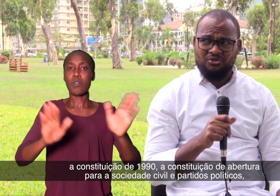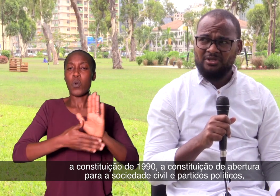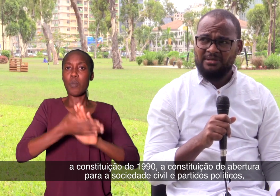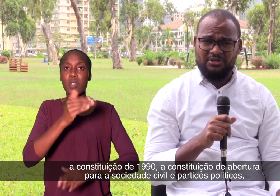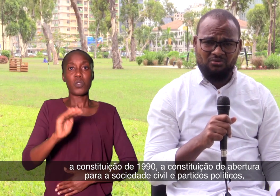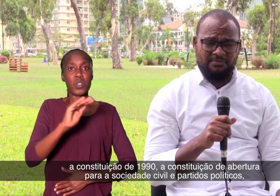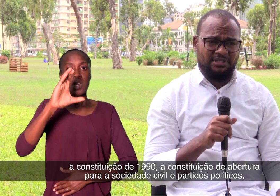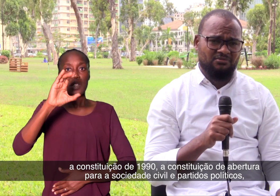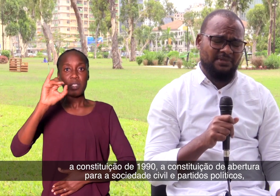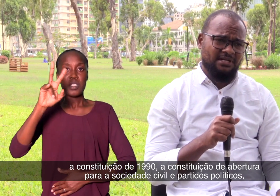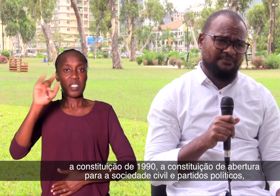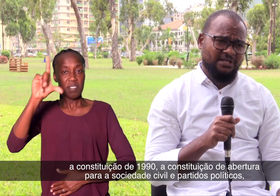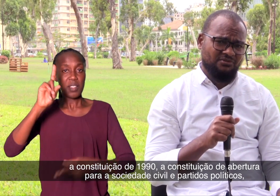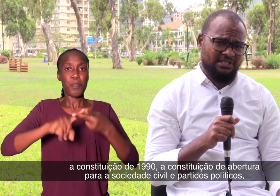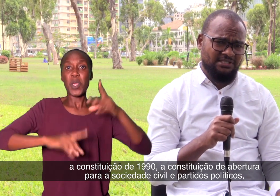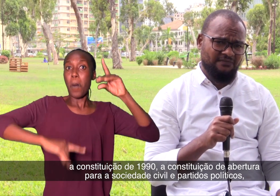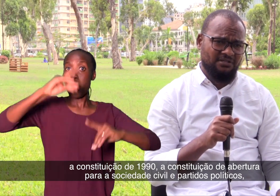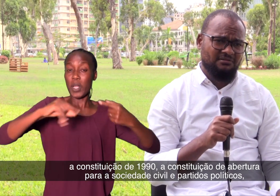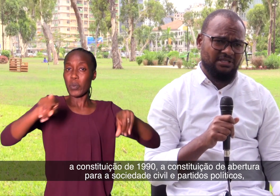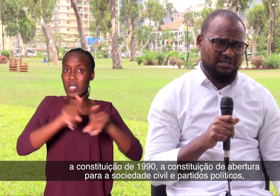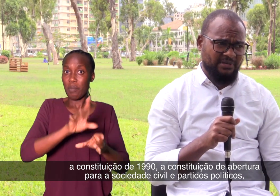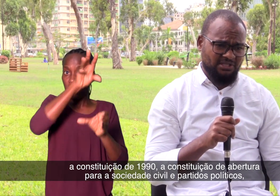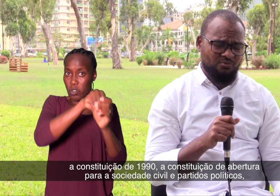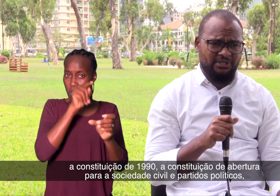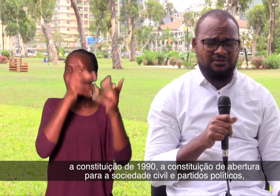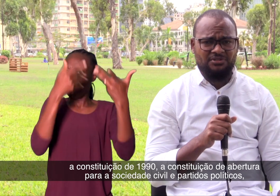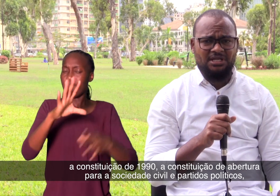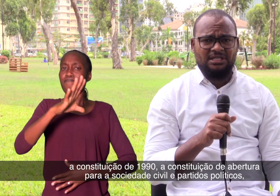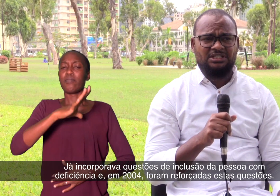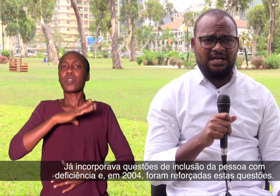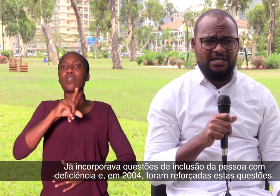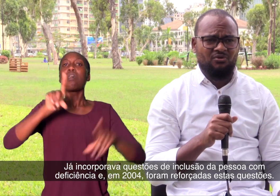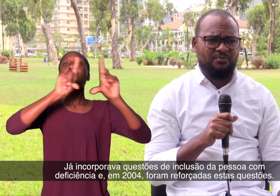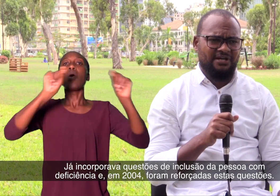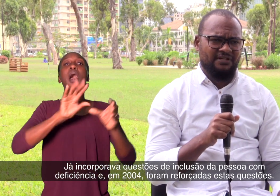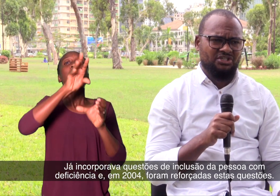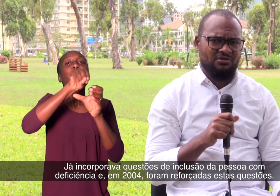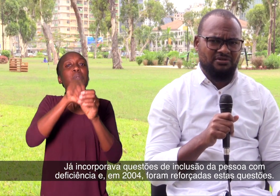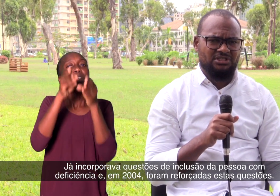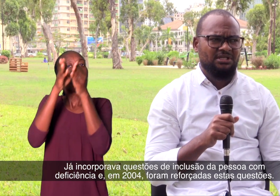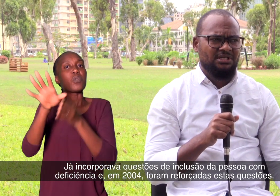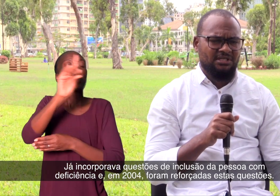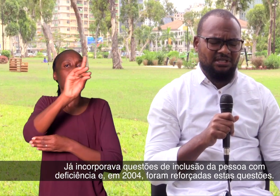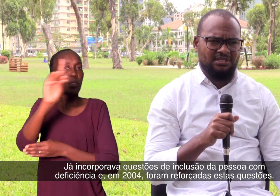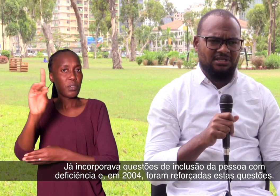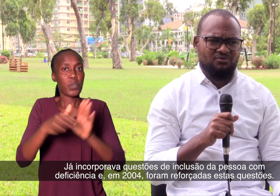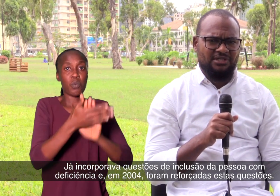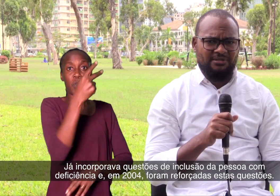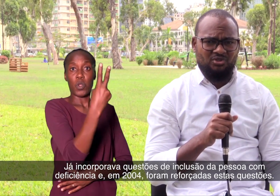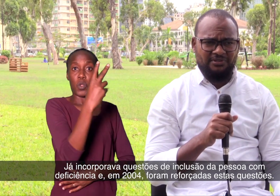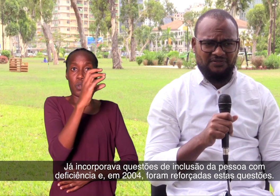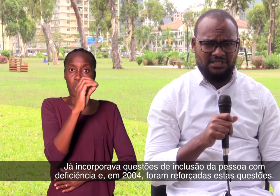a Constituição da Abertura para a Sociedade Civil e partidos políticos já incorporava questões de